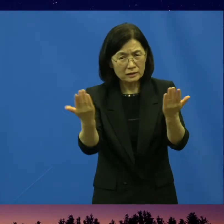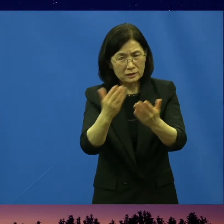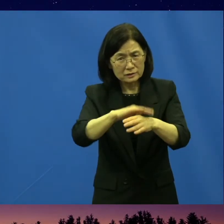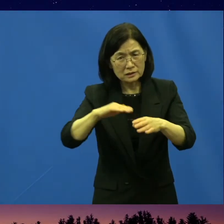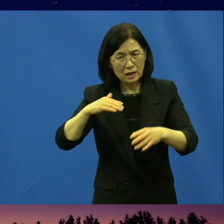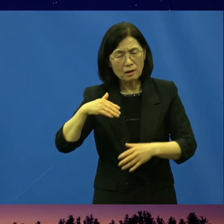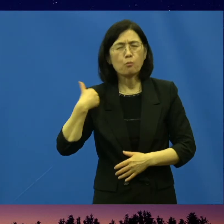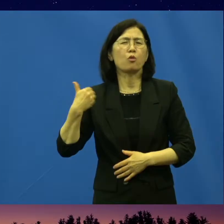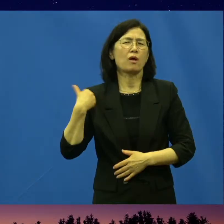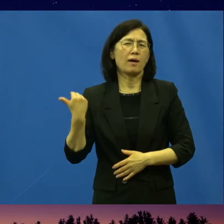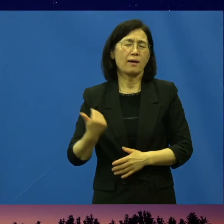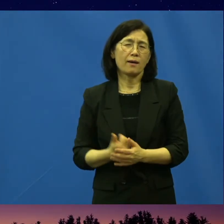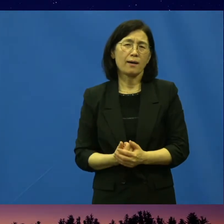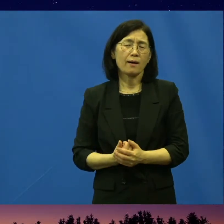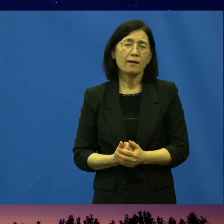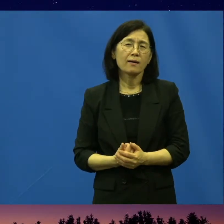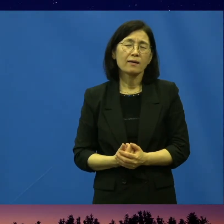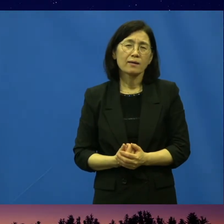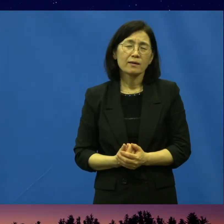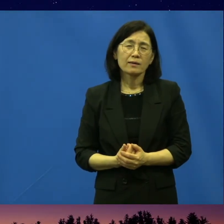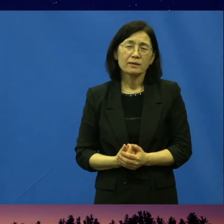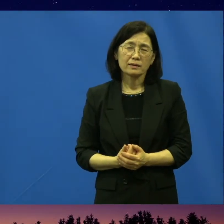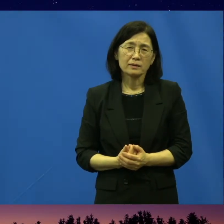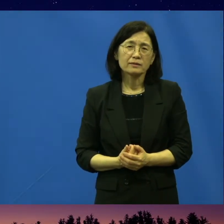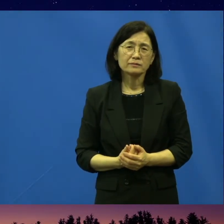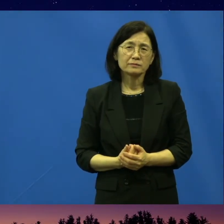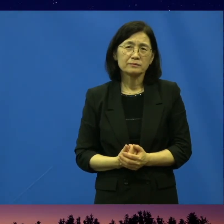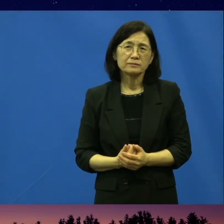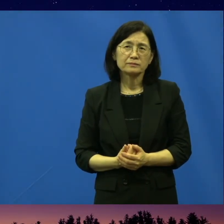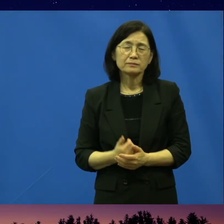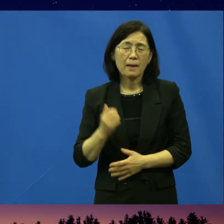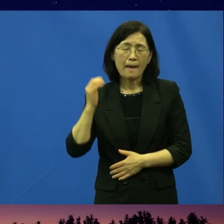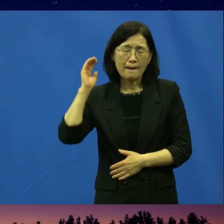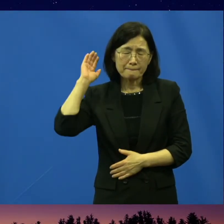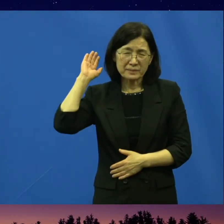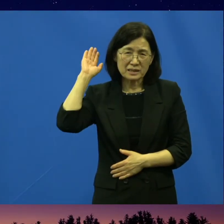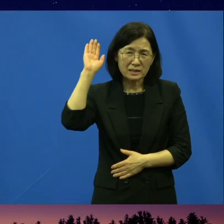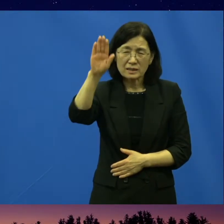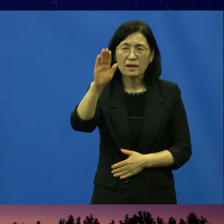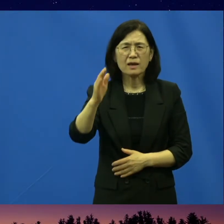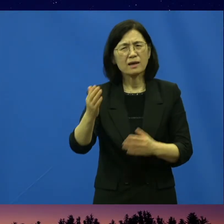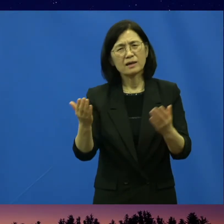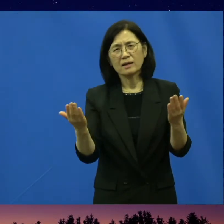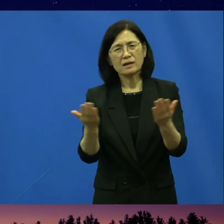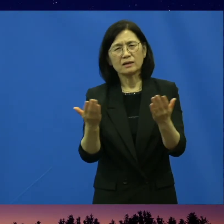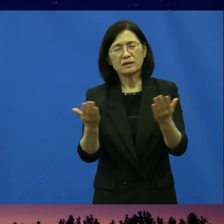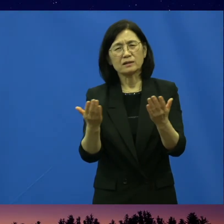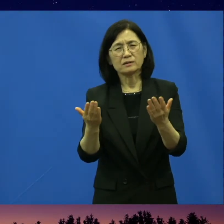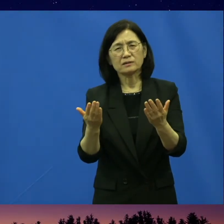여러분, 미래에 대해서 100% 확신하고 보장을 받고 살아가는 사람 아무도 없어요.